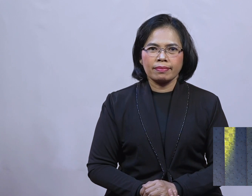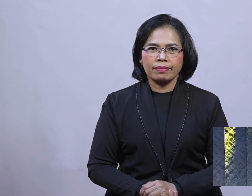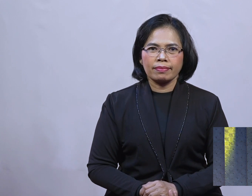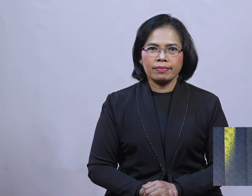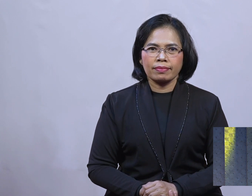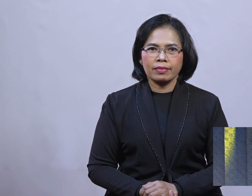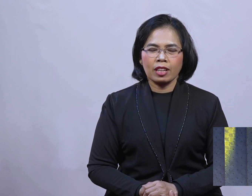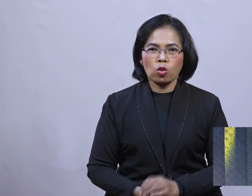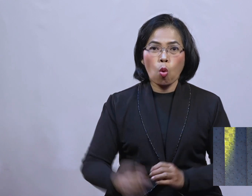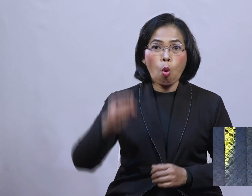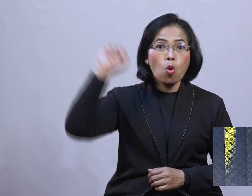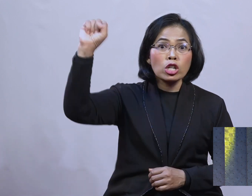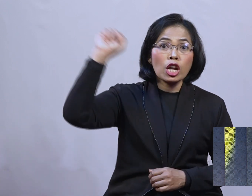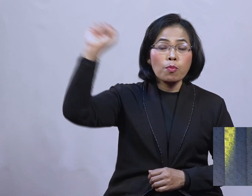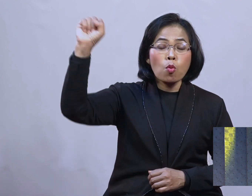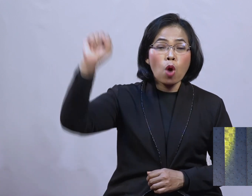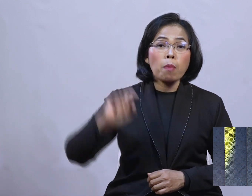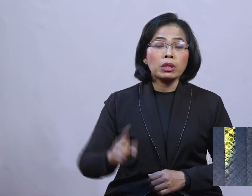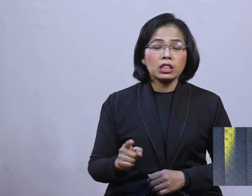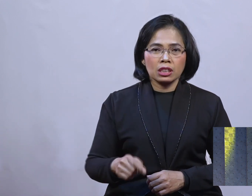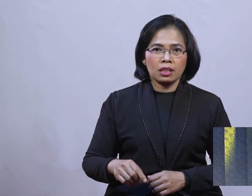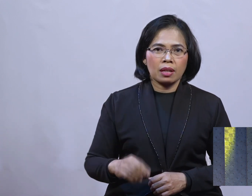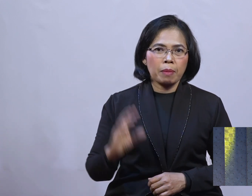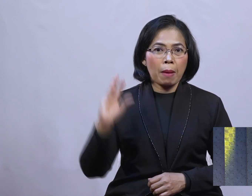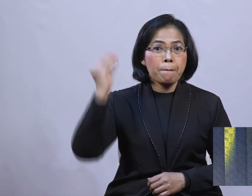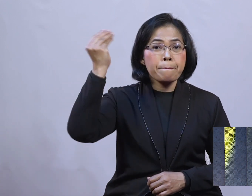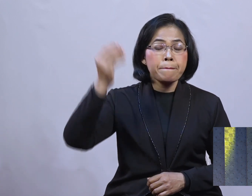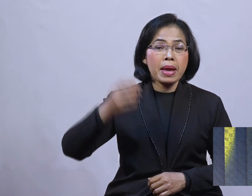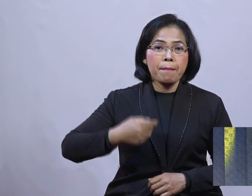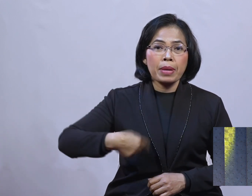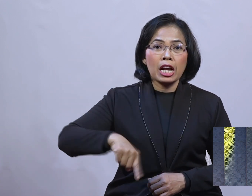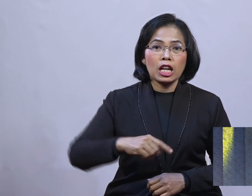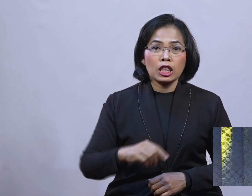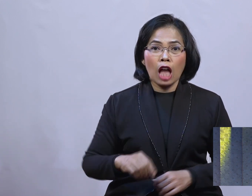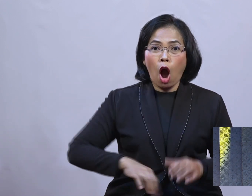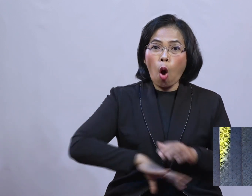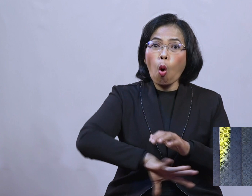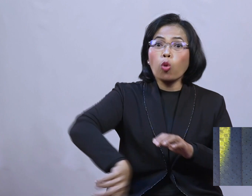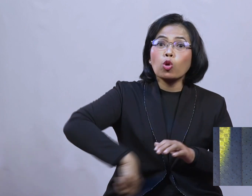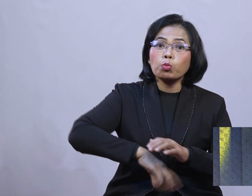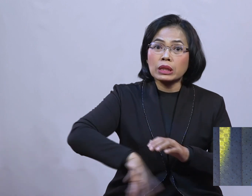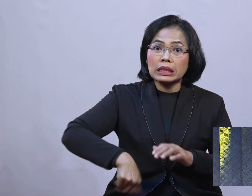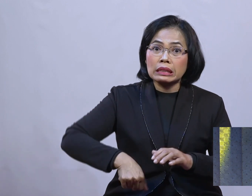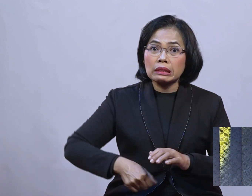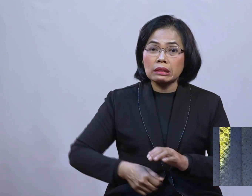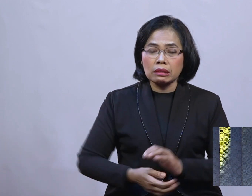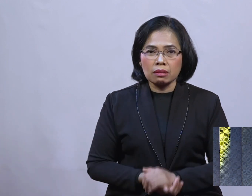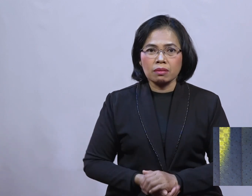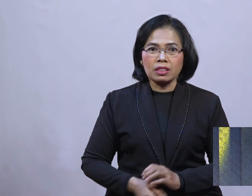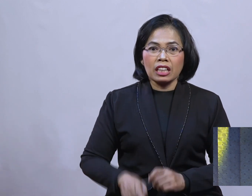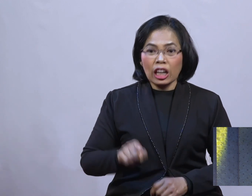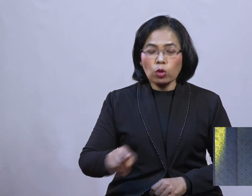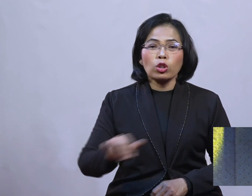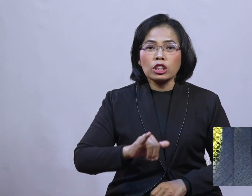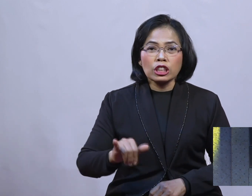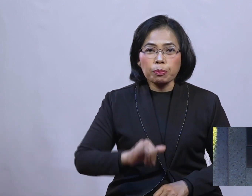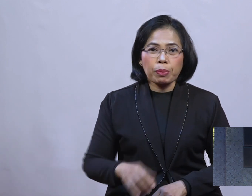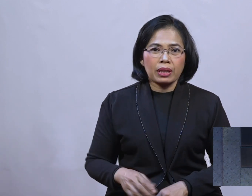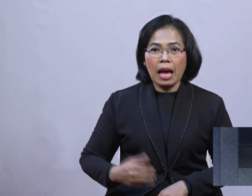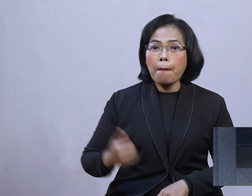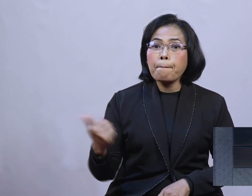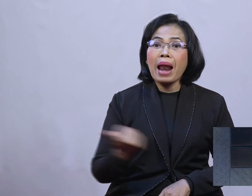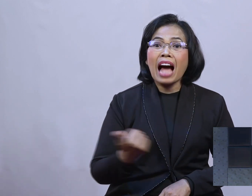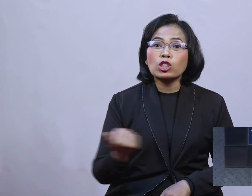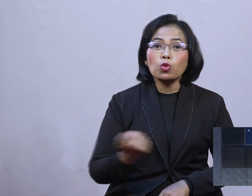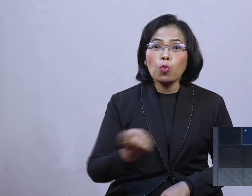hai lalu kemudian demo karena pemimpin Kita korupsi lalu marah karena pemimpin begini kau juga pelacur-pelacur politik